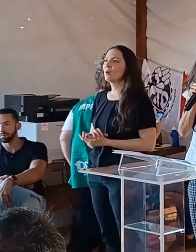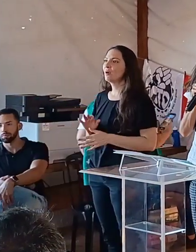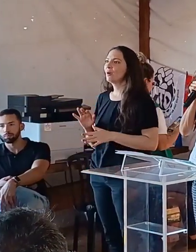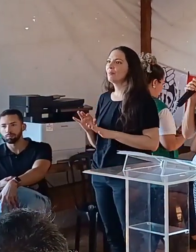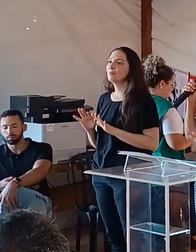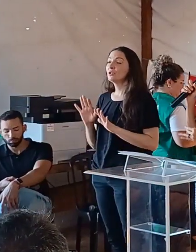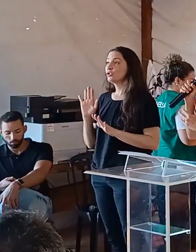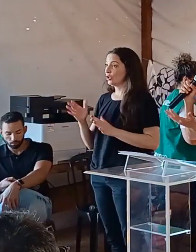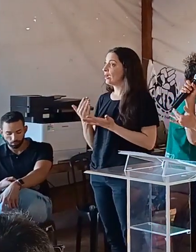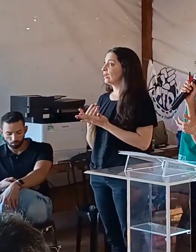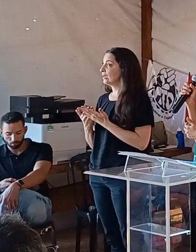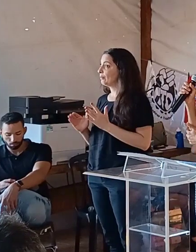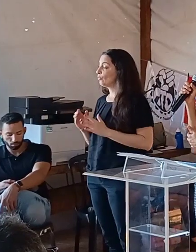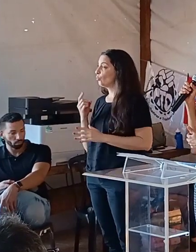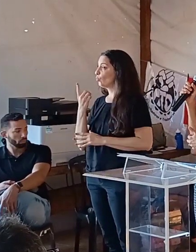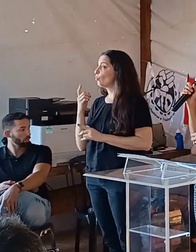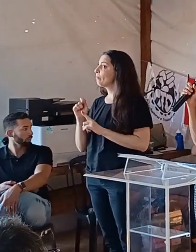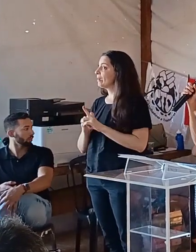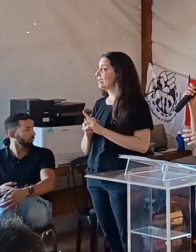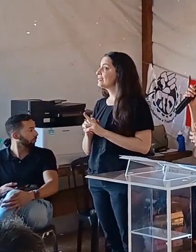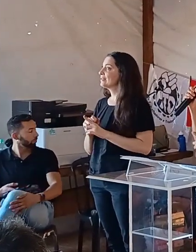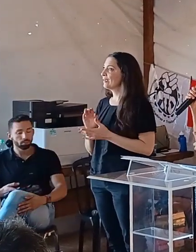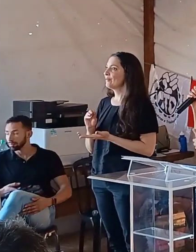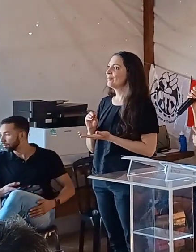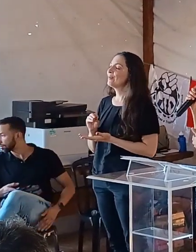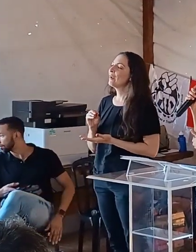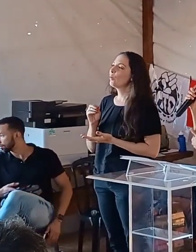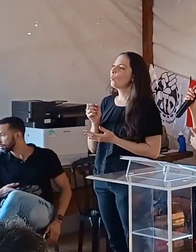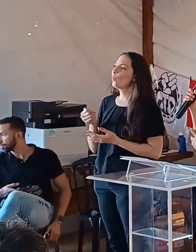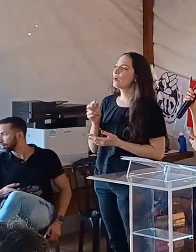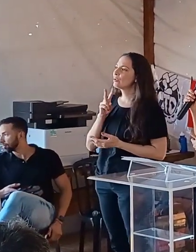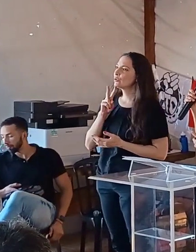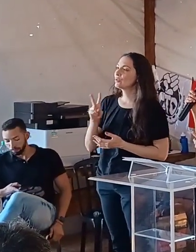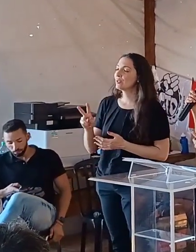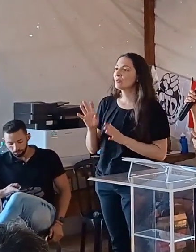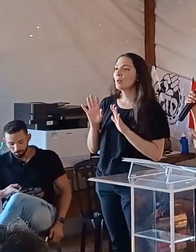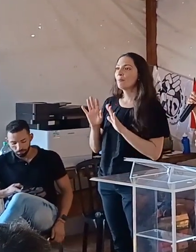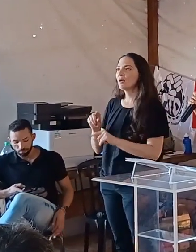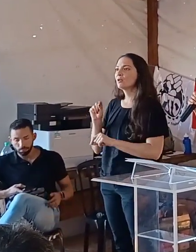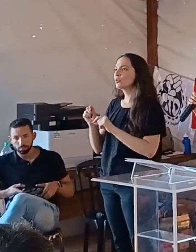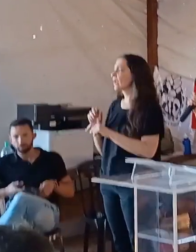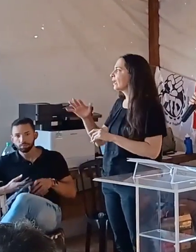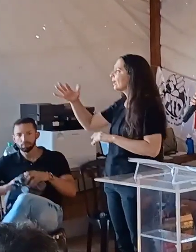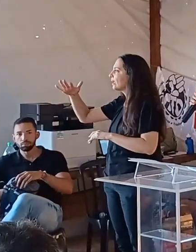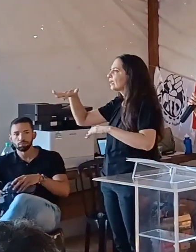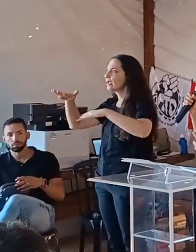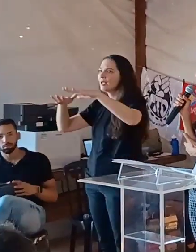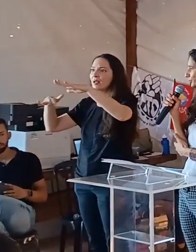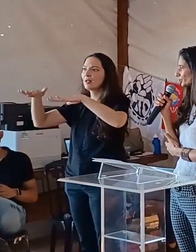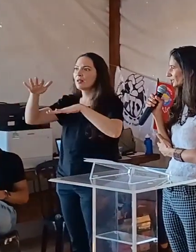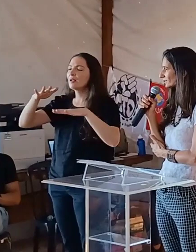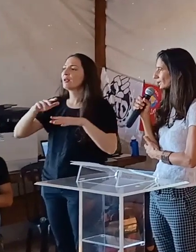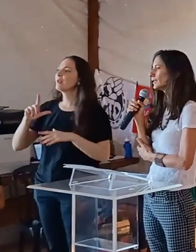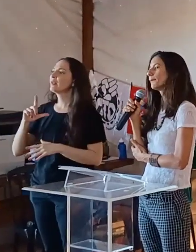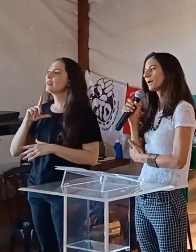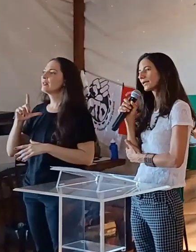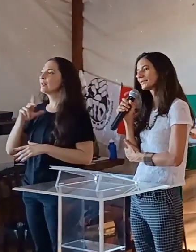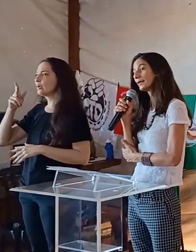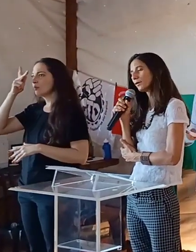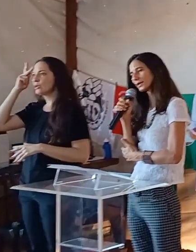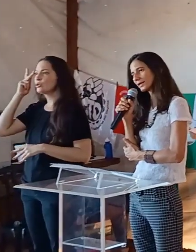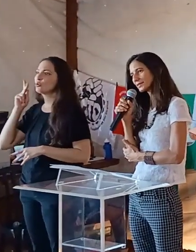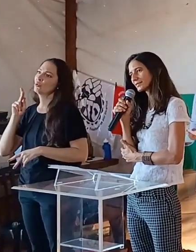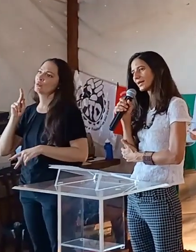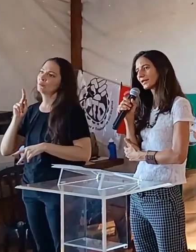mas já foram 1 mês, que é termos nos territórios os agentes populares de acesso à justiça